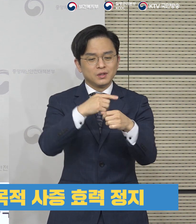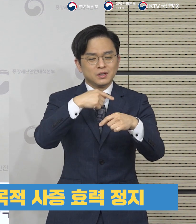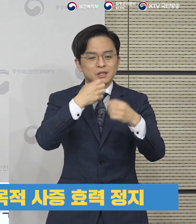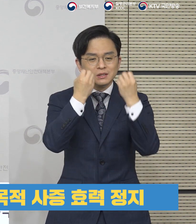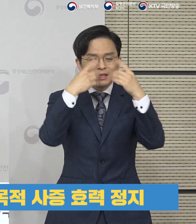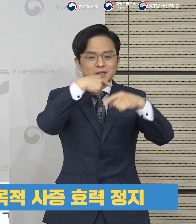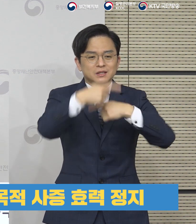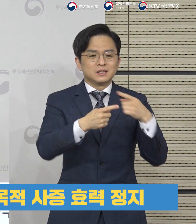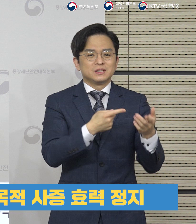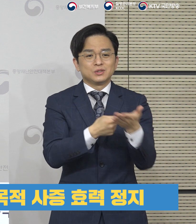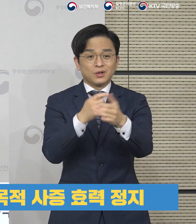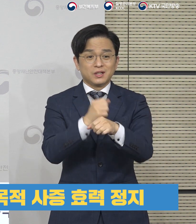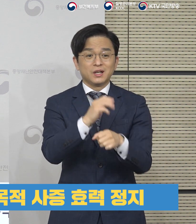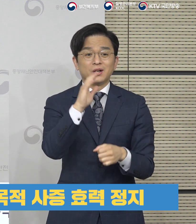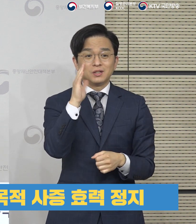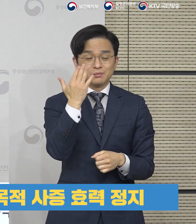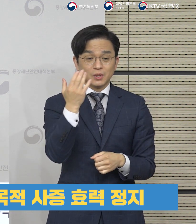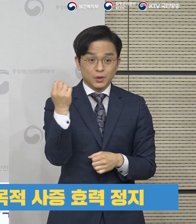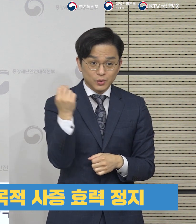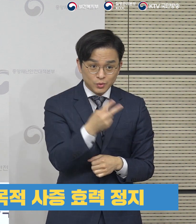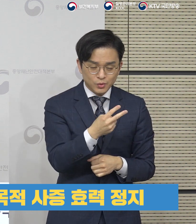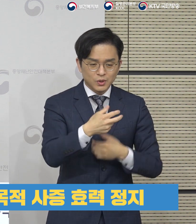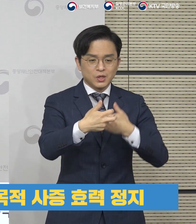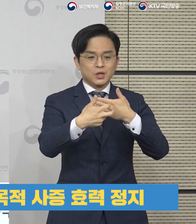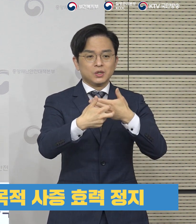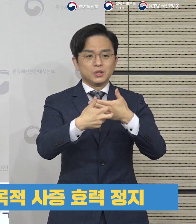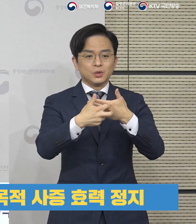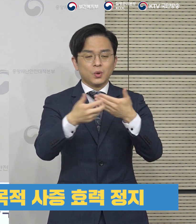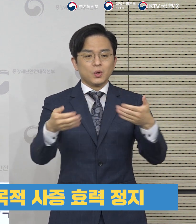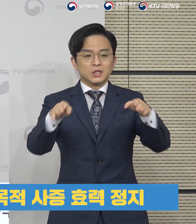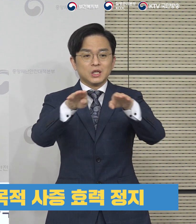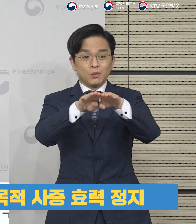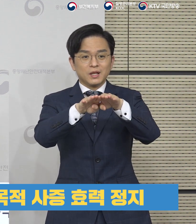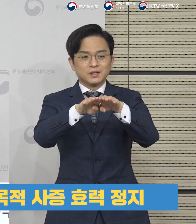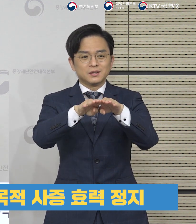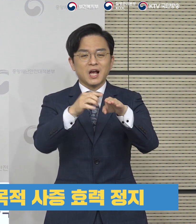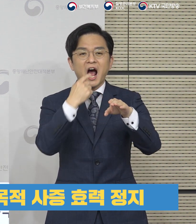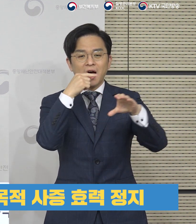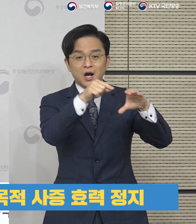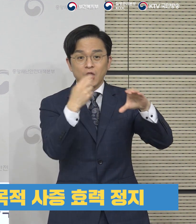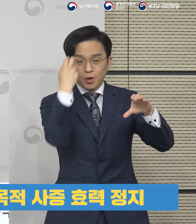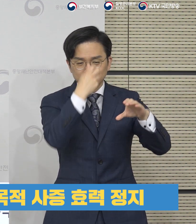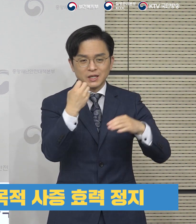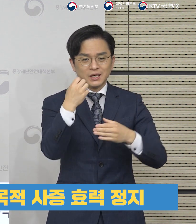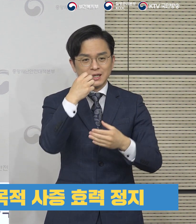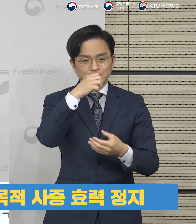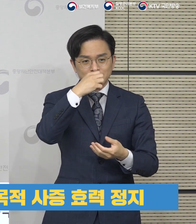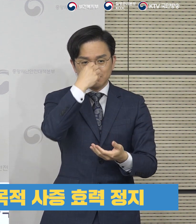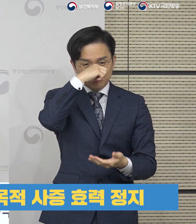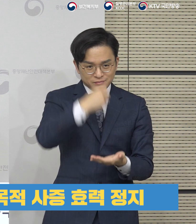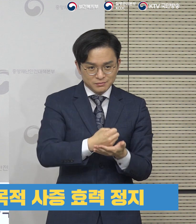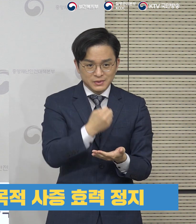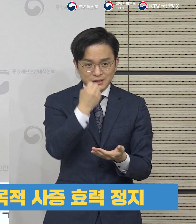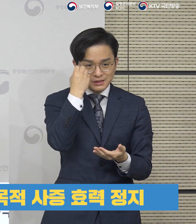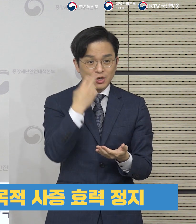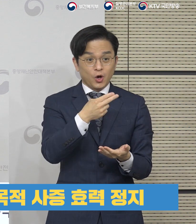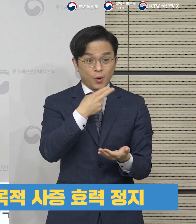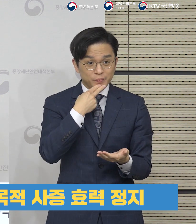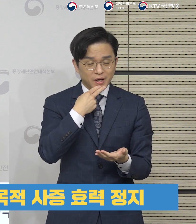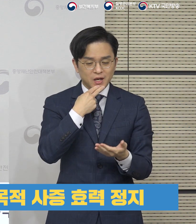합니다. 사증 신청자에 대한 심사도 강화되어 의료기관이 발급한 진단서를 제출하여야